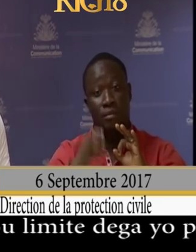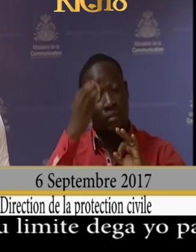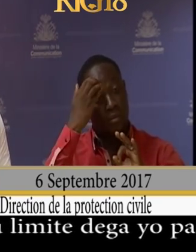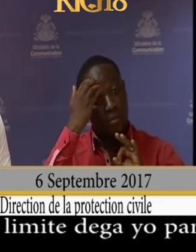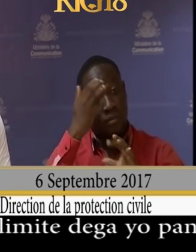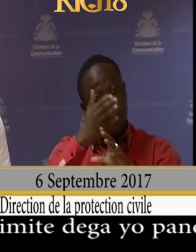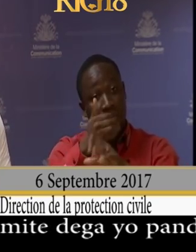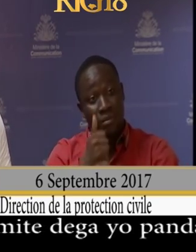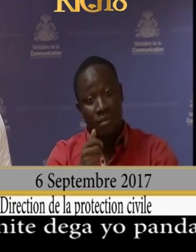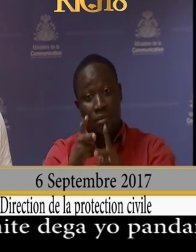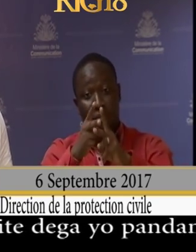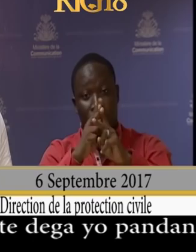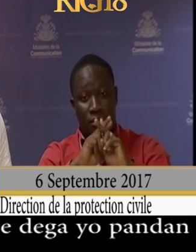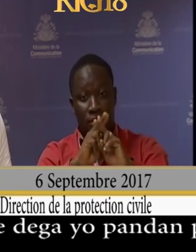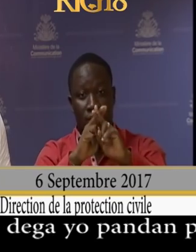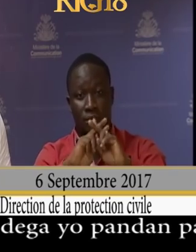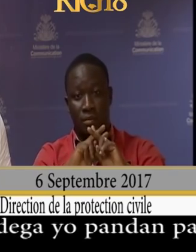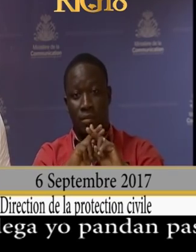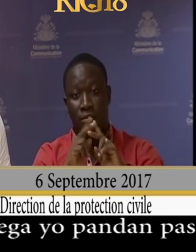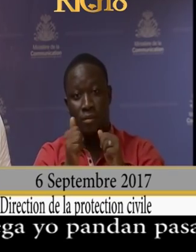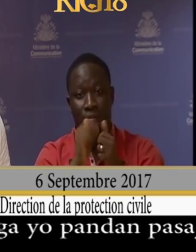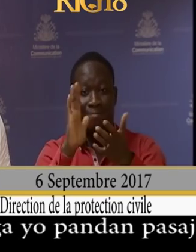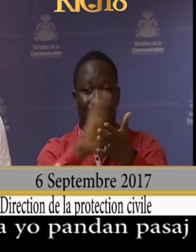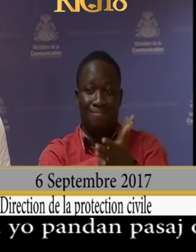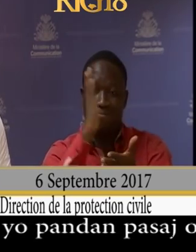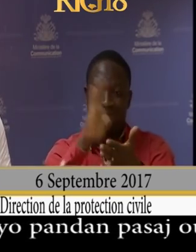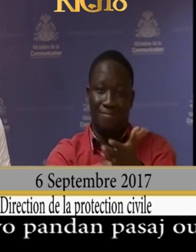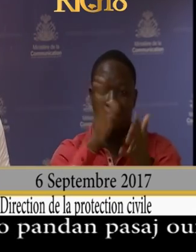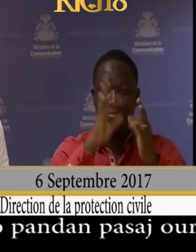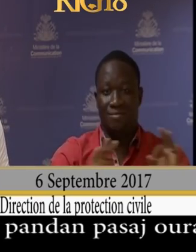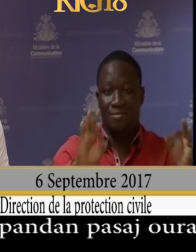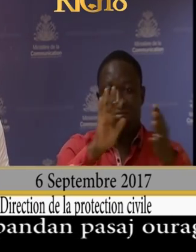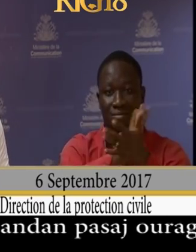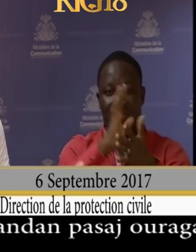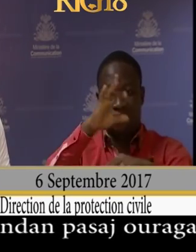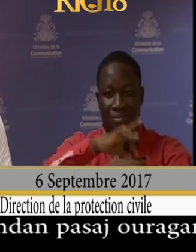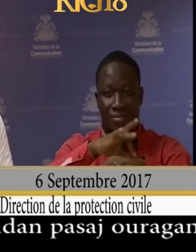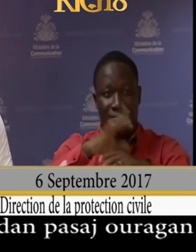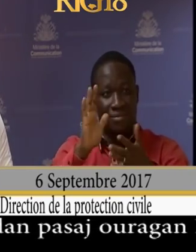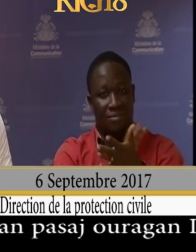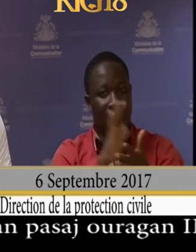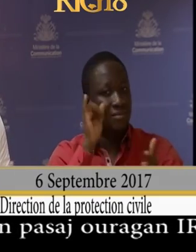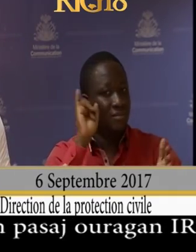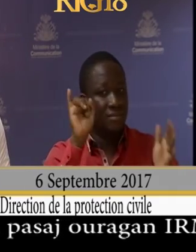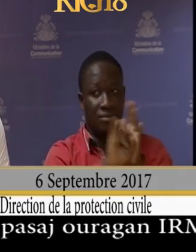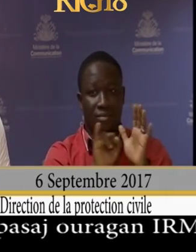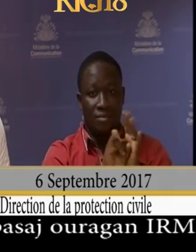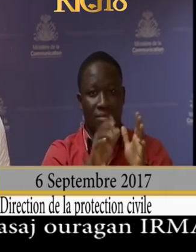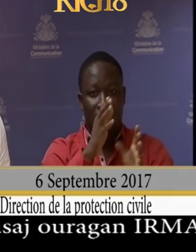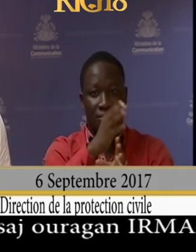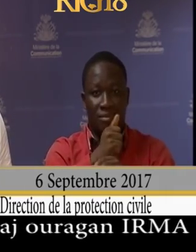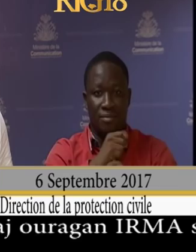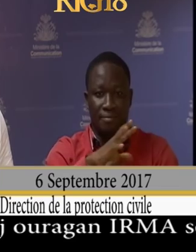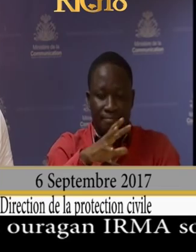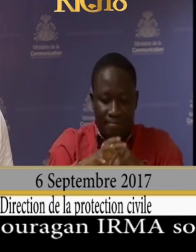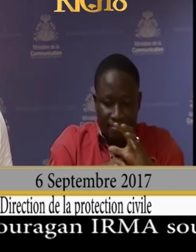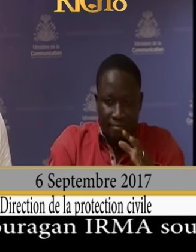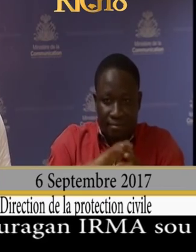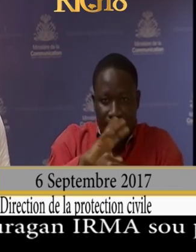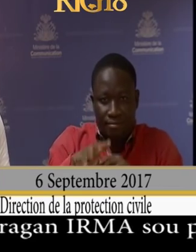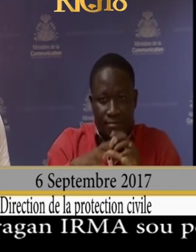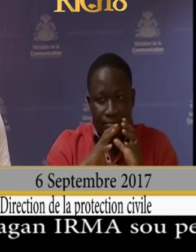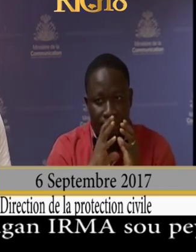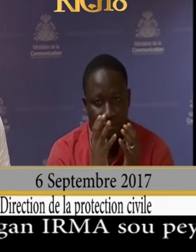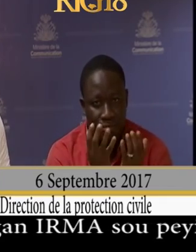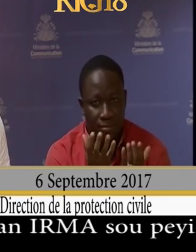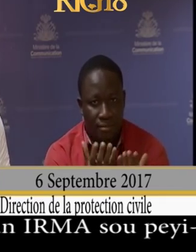yo prendre précaution par rapport à papier important, papier terre, papier identité, mettez yo nan ti sachet en plastique pour capable isoler ou pour pas